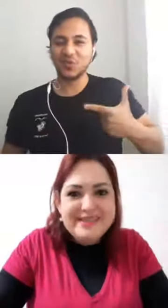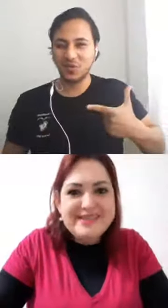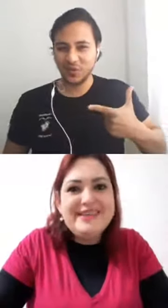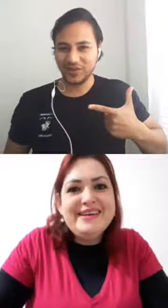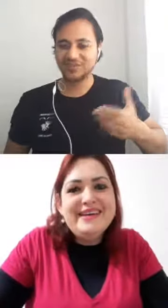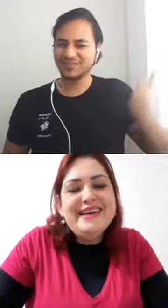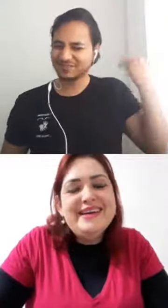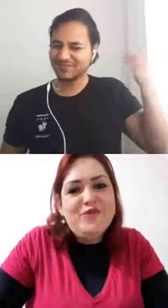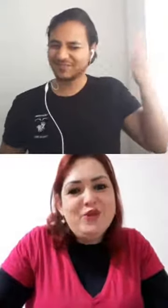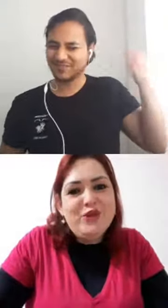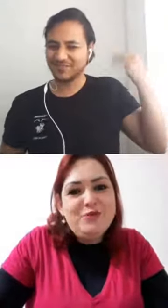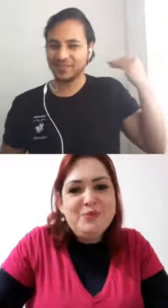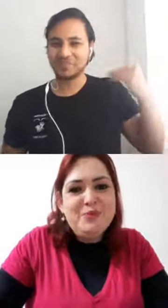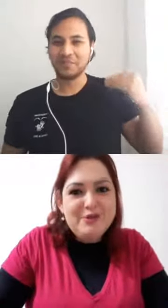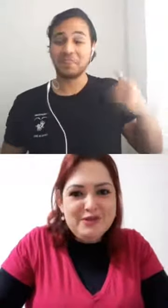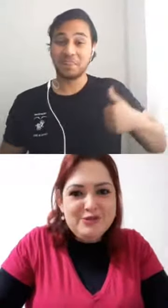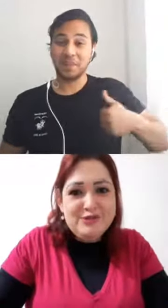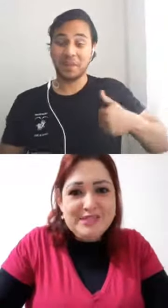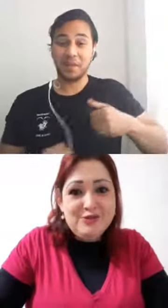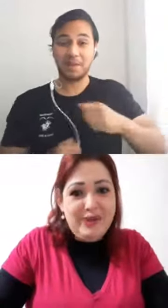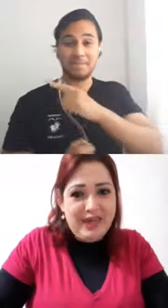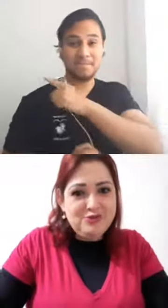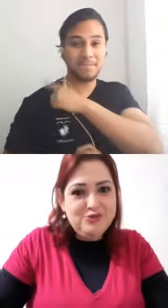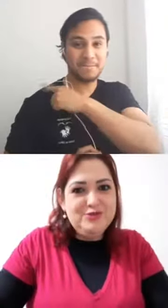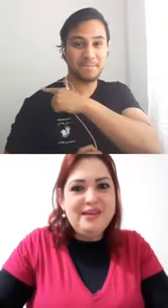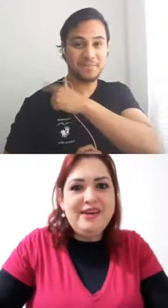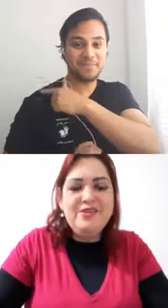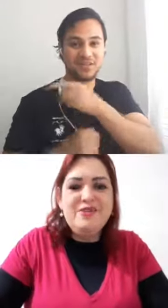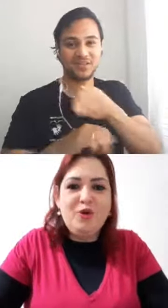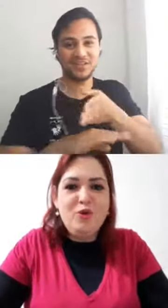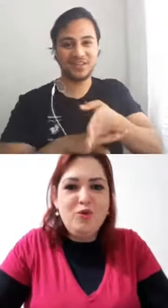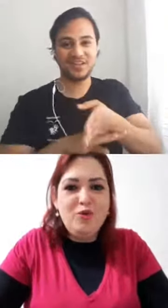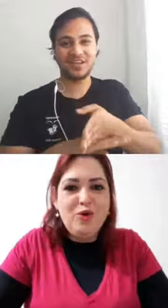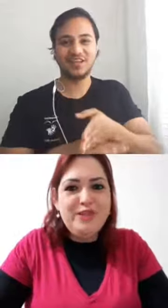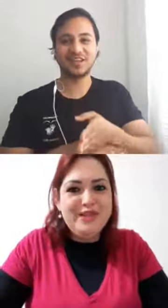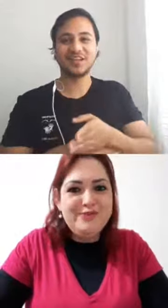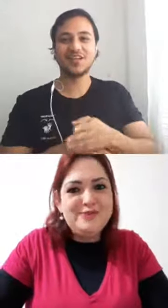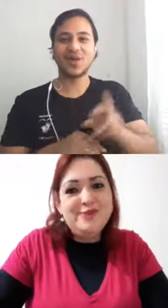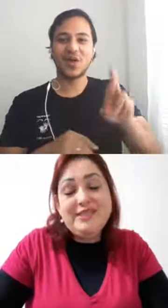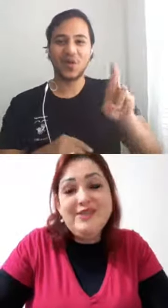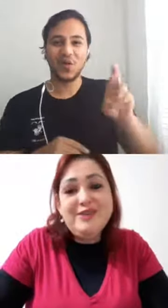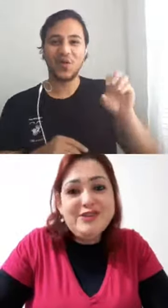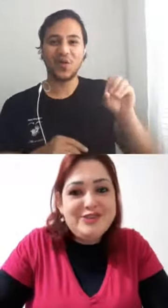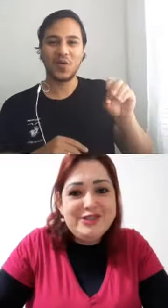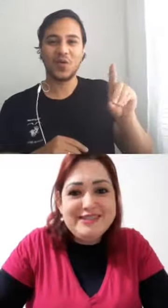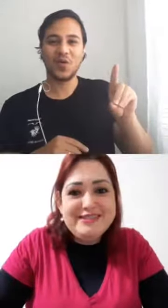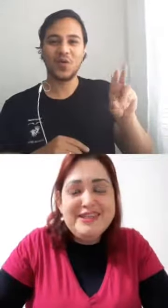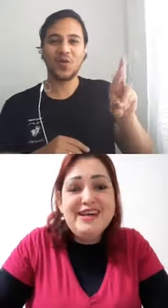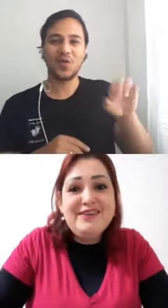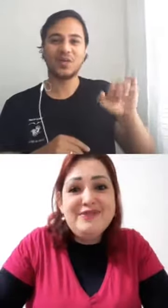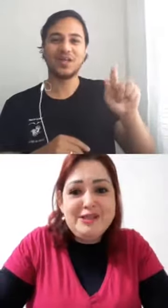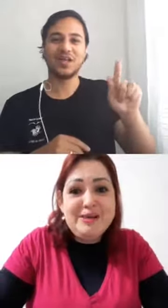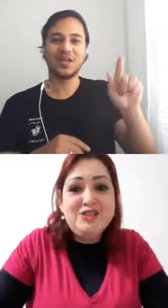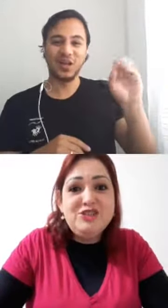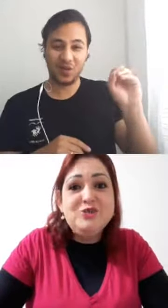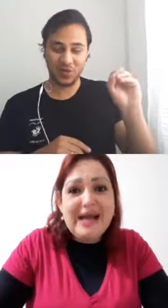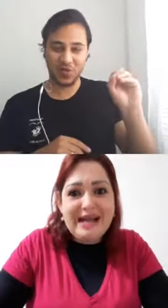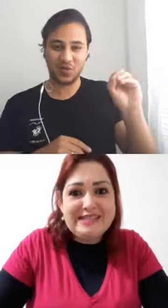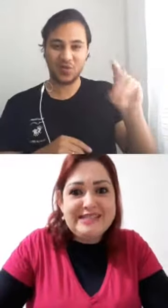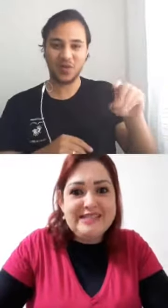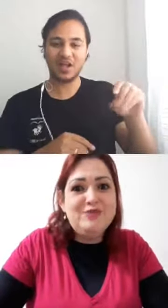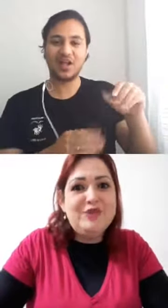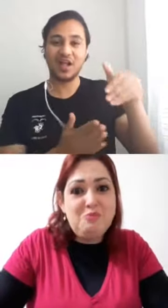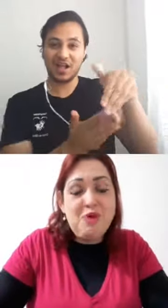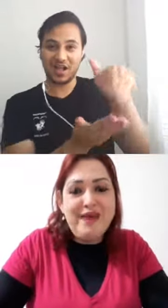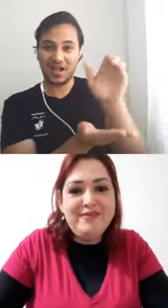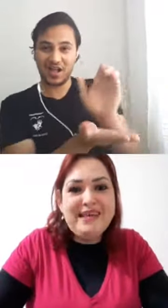2002, foi no primeiro ano do ensino médio, né? Foi com o Rodrigo. O Rodrigo hoje já faz parte do CAS,